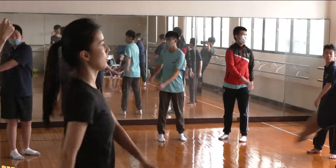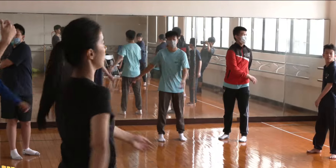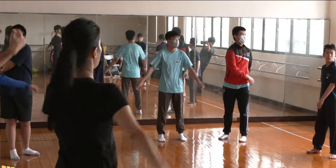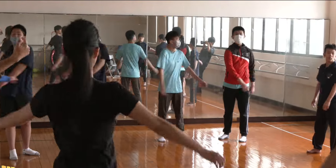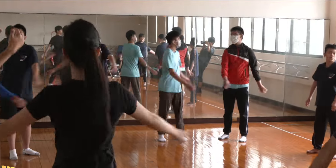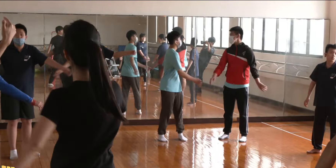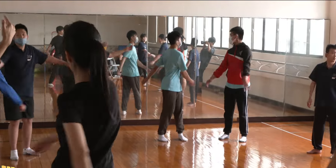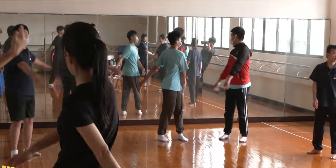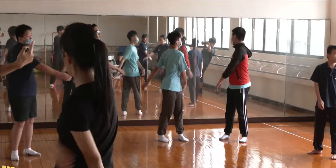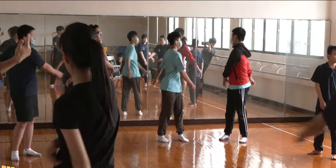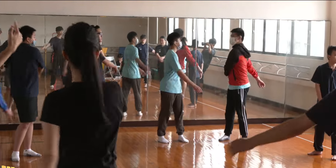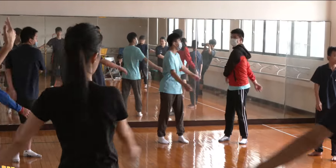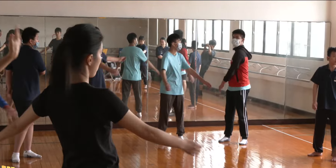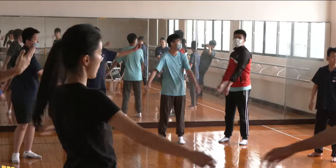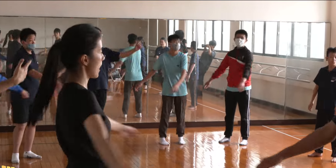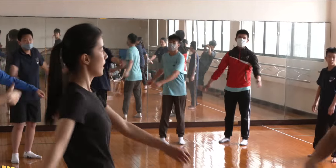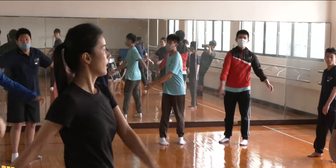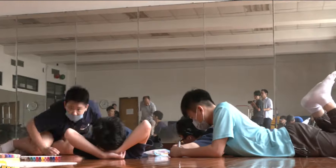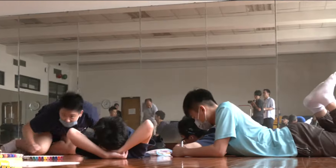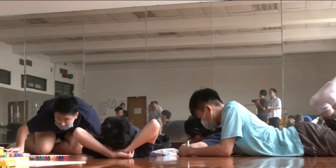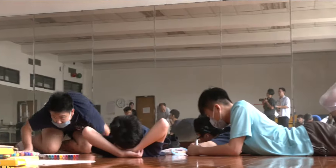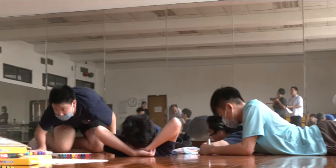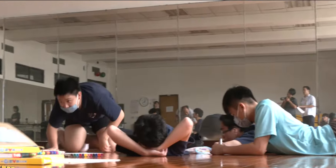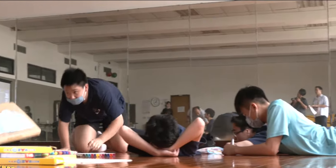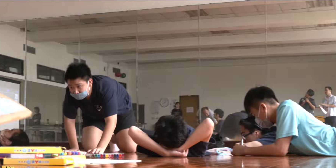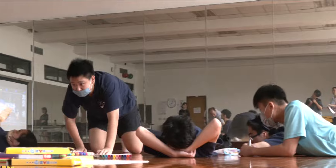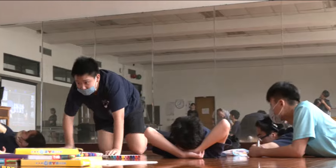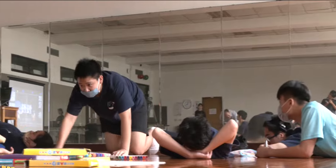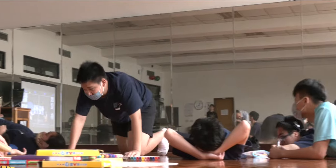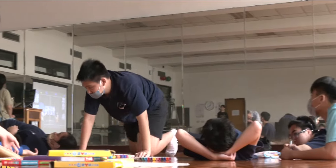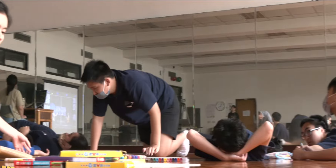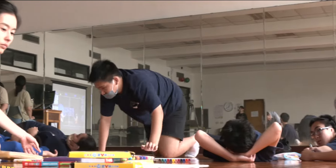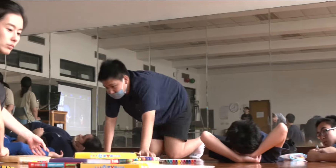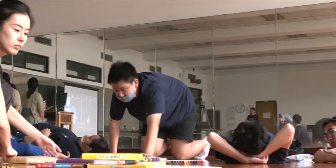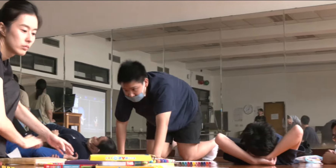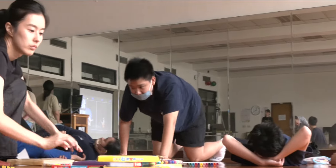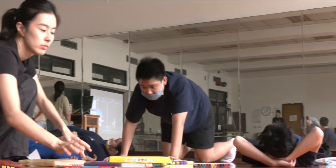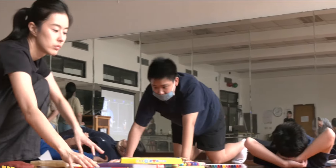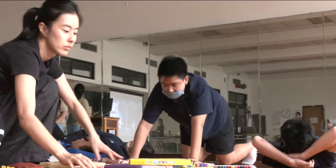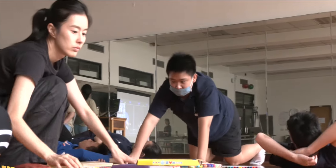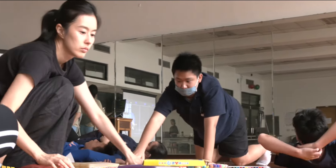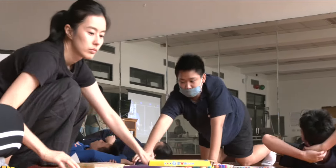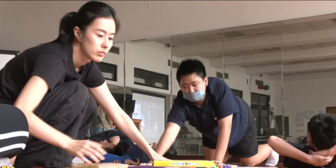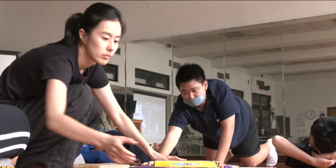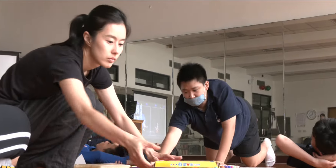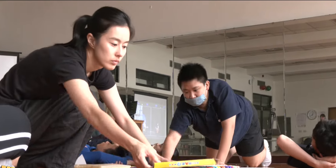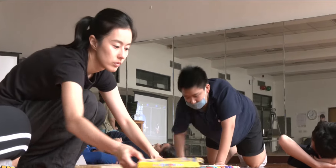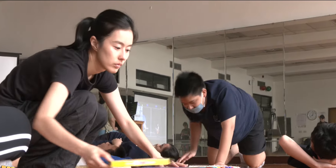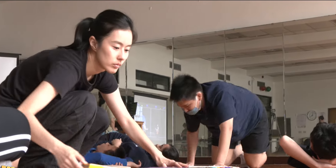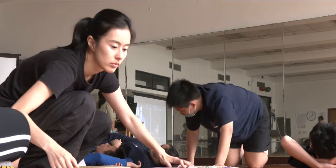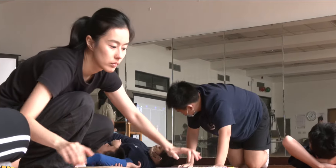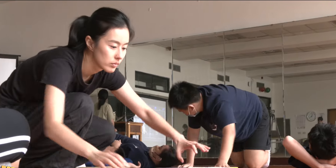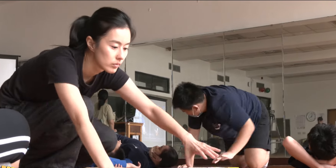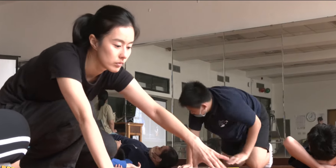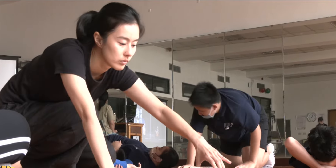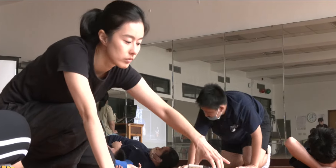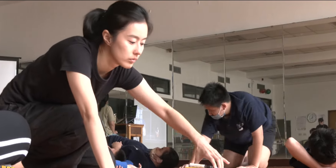程，两厅院找了父母是聋人的艺人廖晓彤担任老师，设计了6堂声音探索